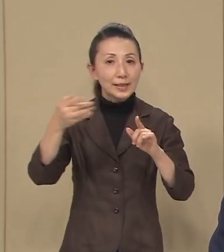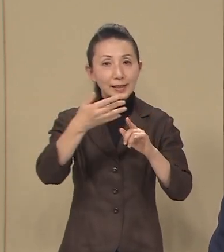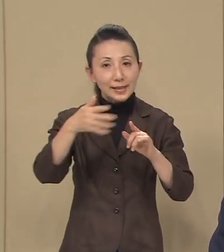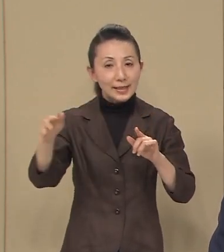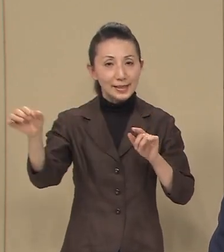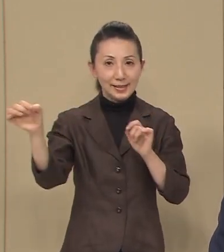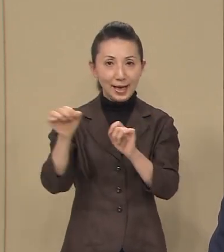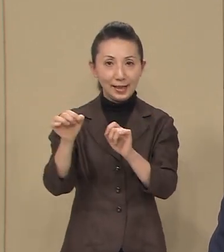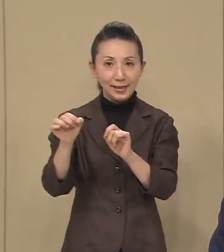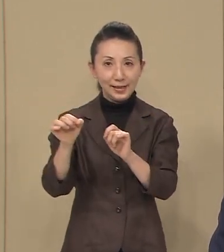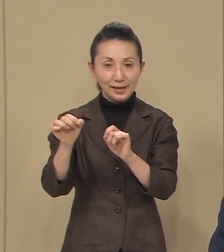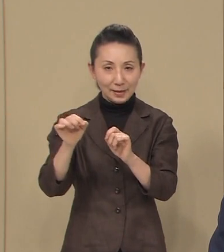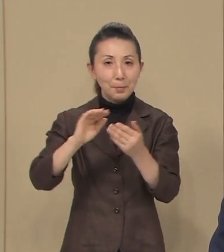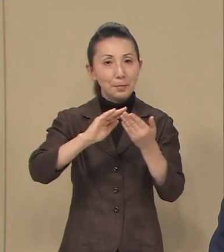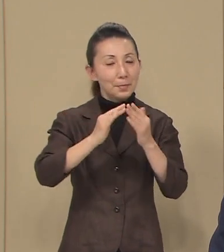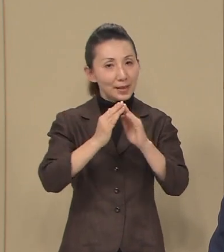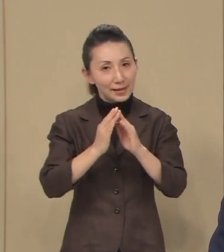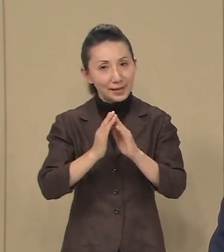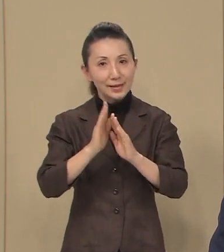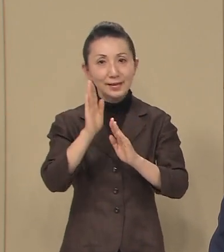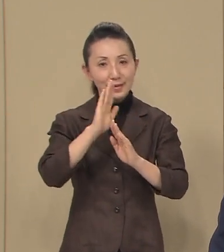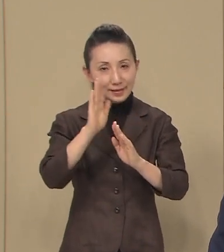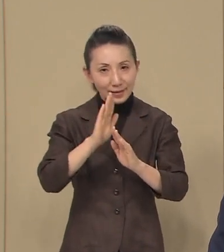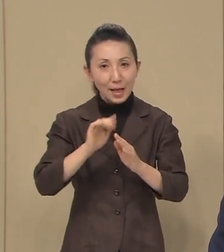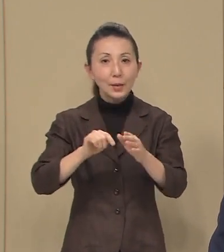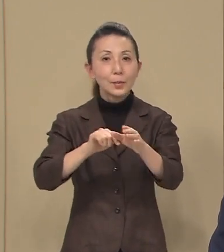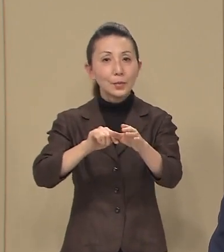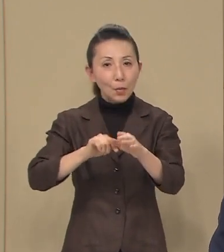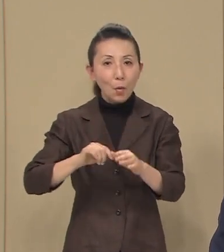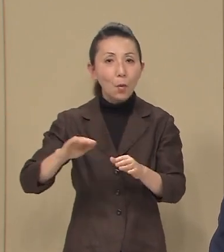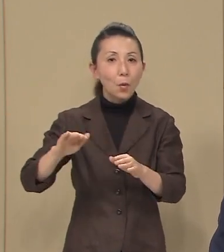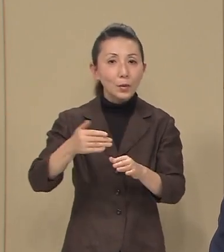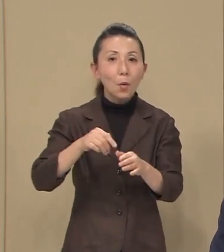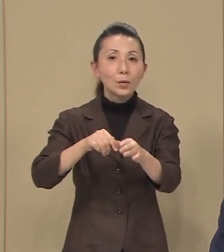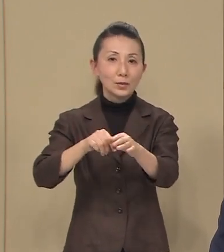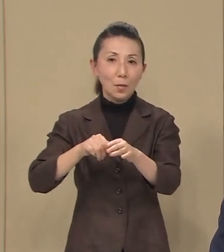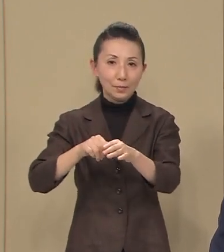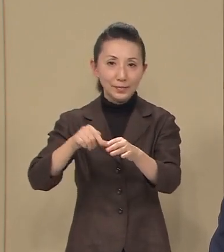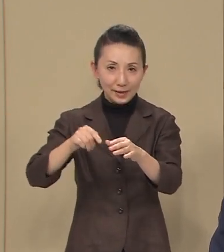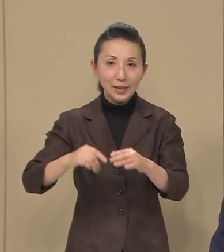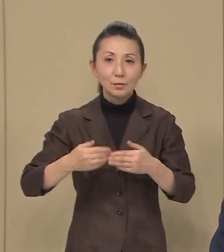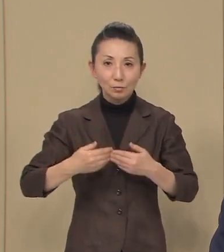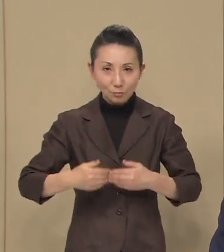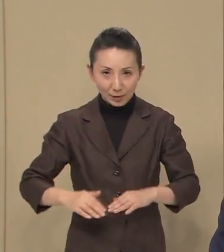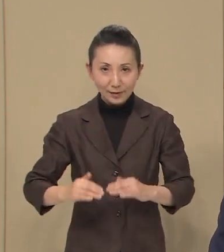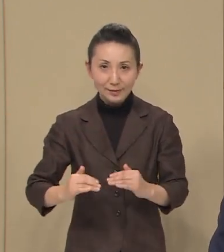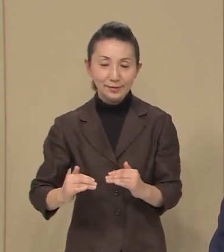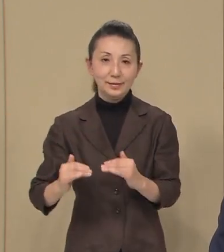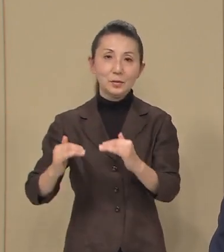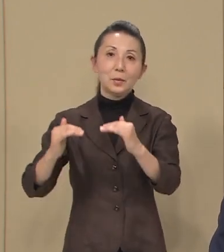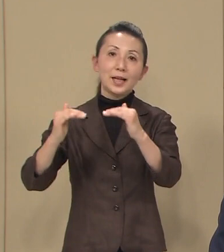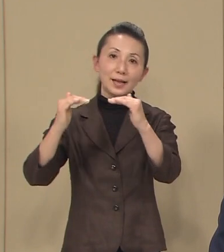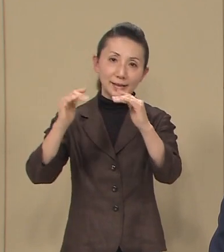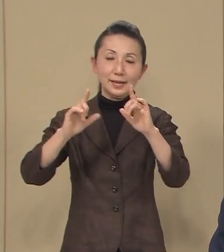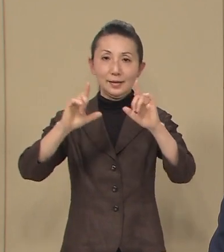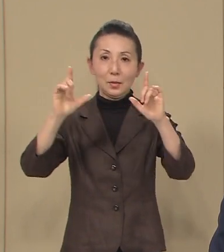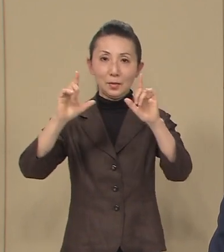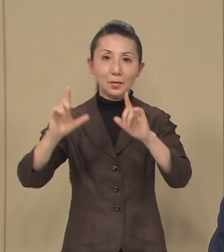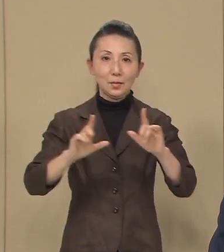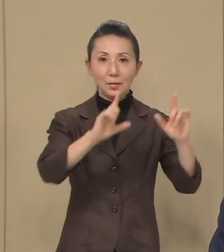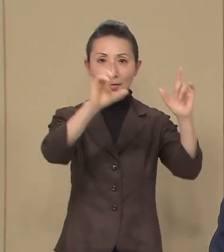都会とは掛け離れた農漁村に生まれましたそして育ち東京に暮らして